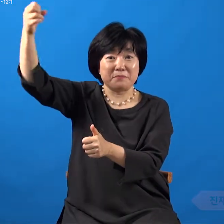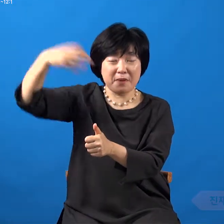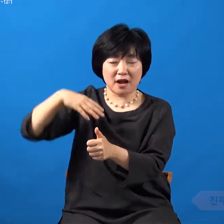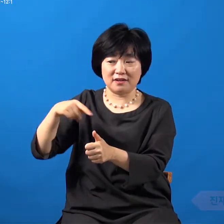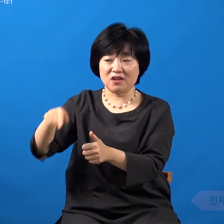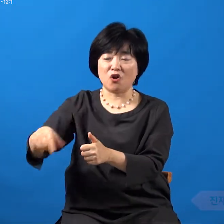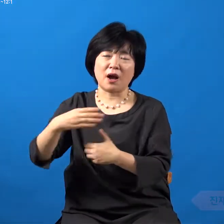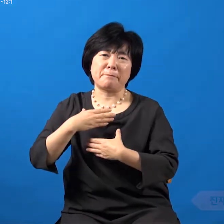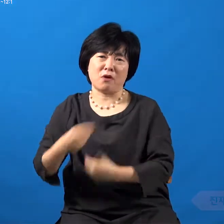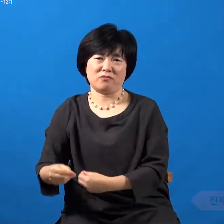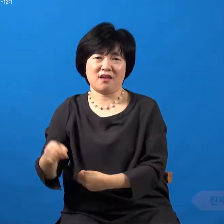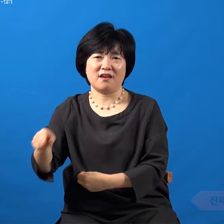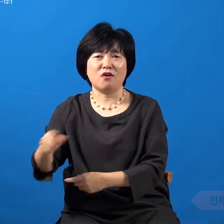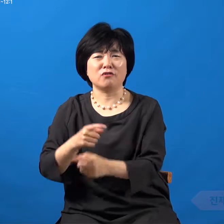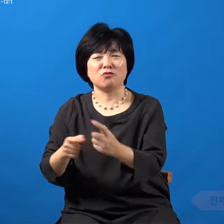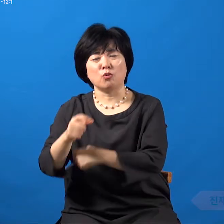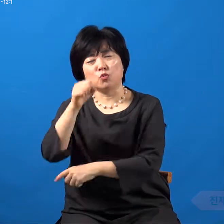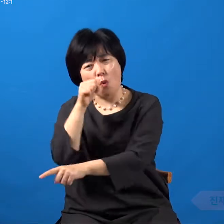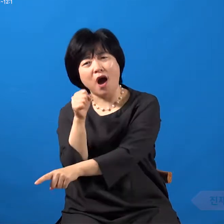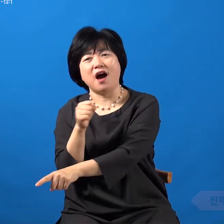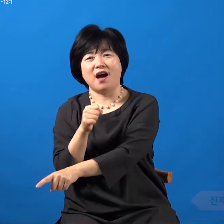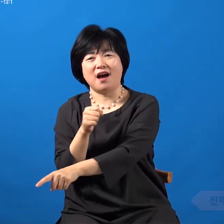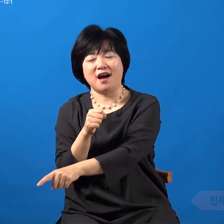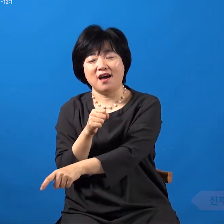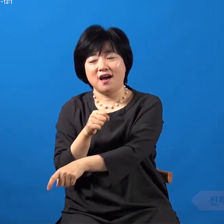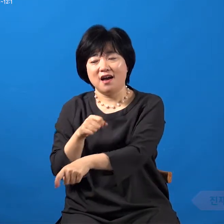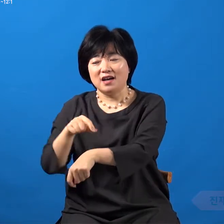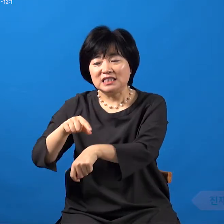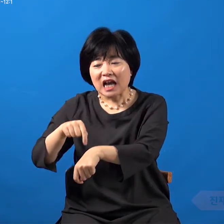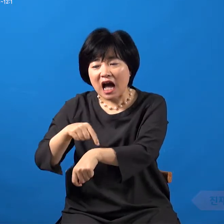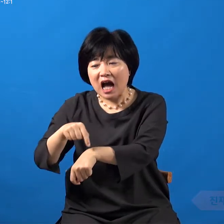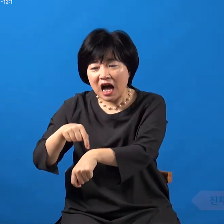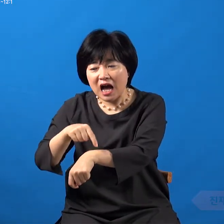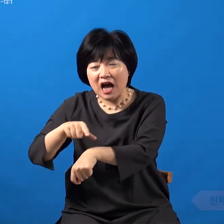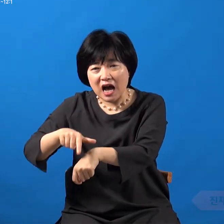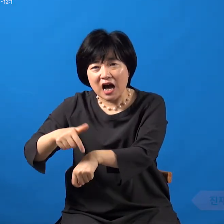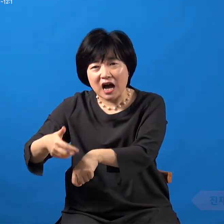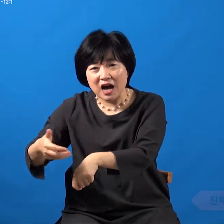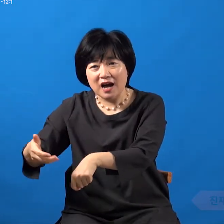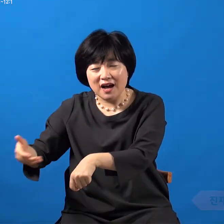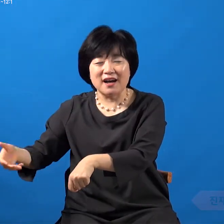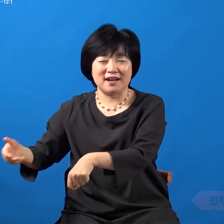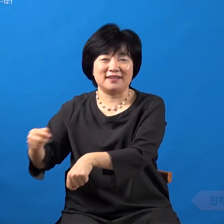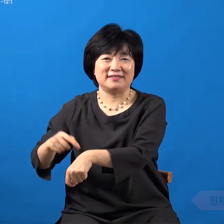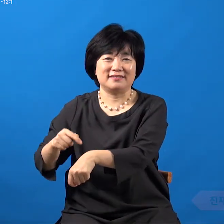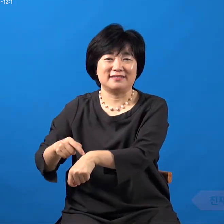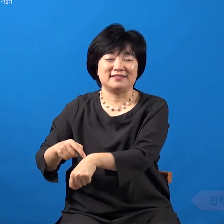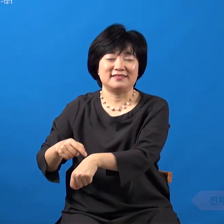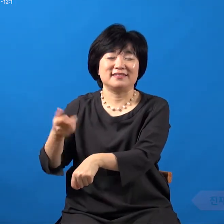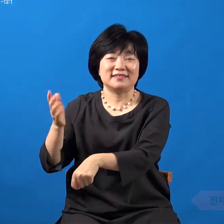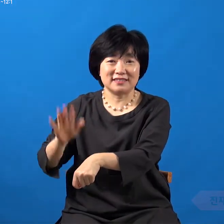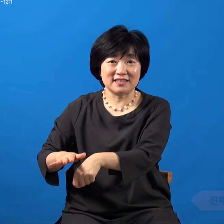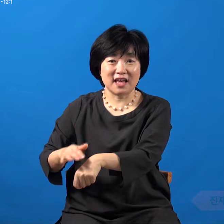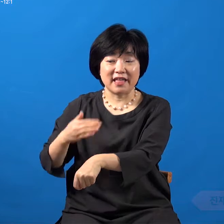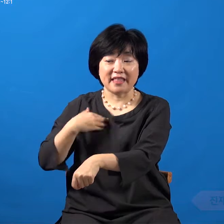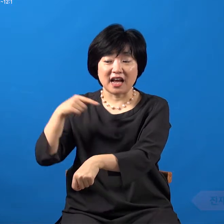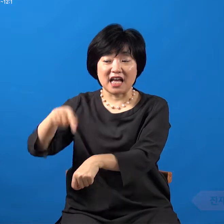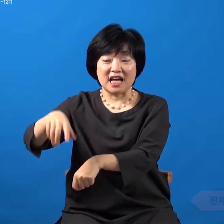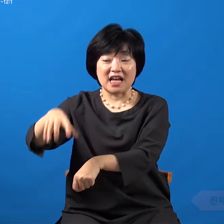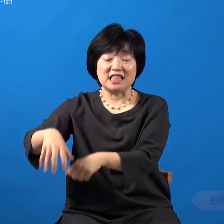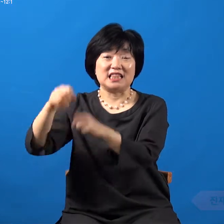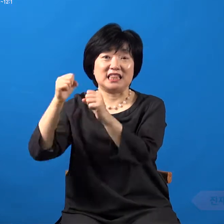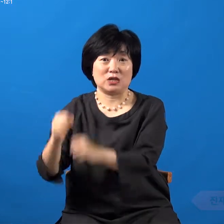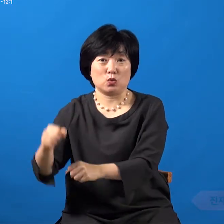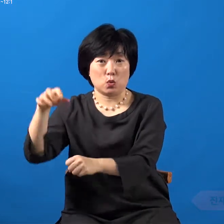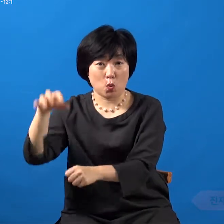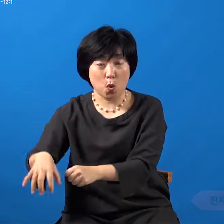거기가 편합니다. 여기에 안주합니다. 아니, 시간이 지나갑니다. 성경은 우리 가운데 말씀합니다. 네가 있는